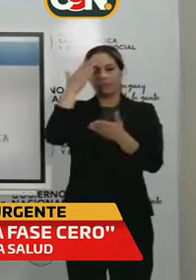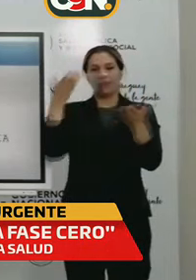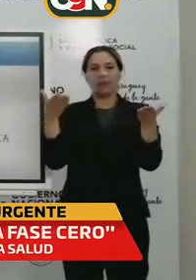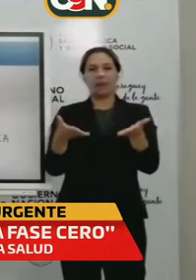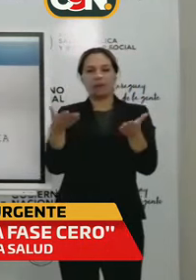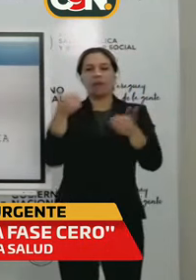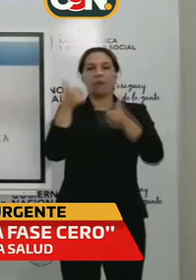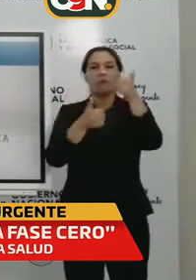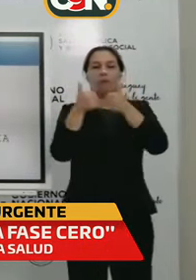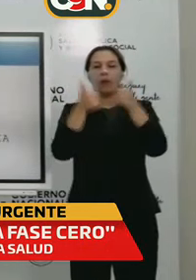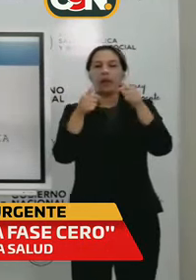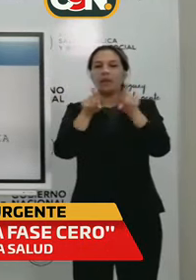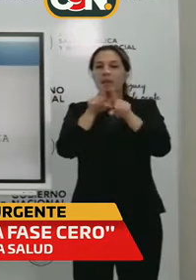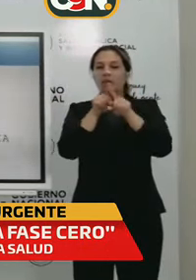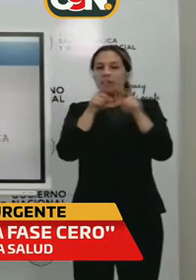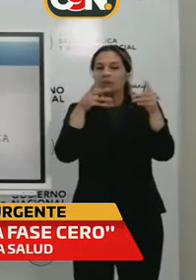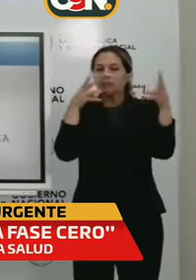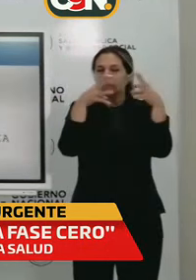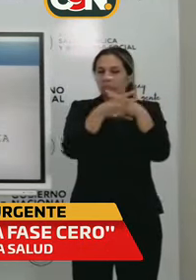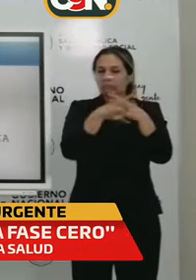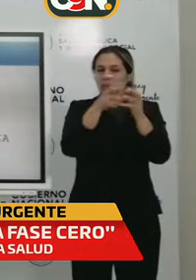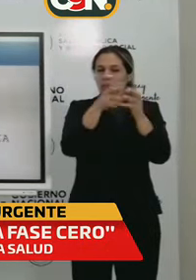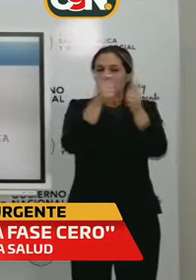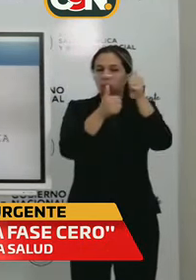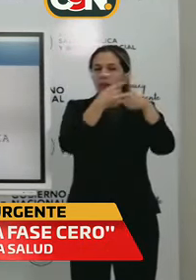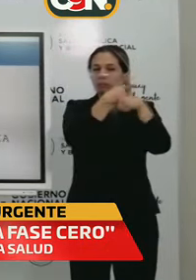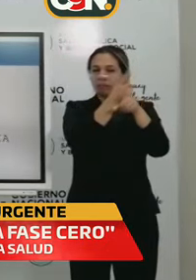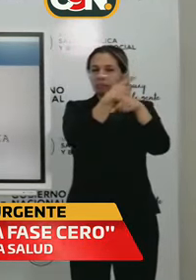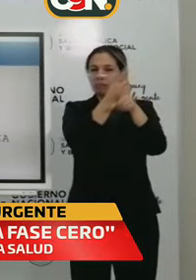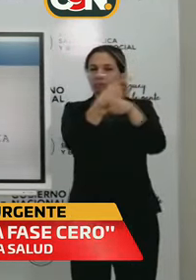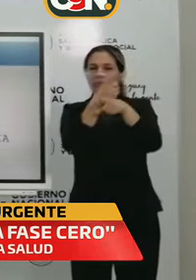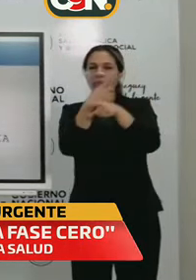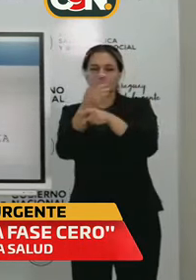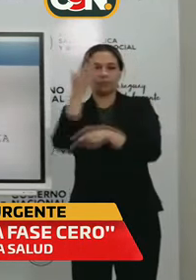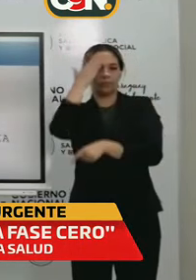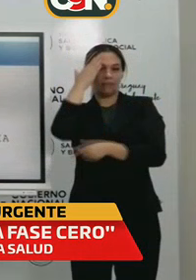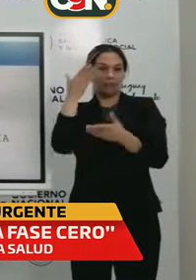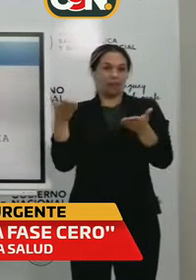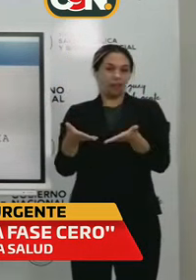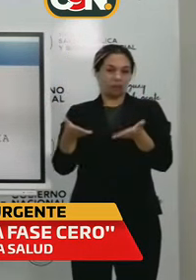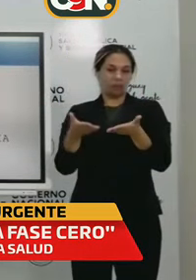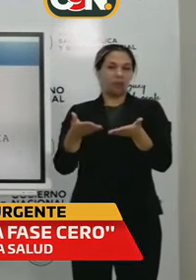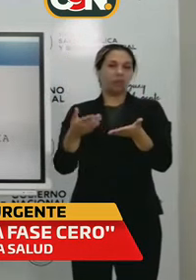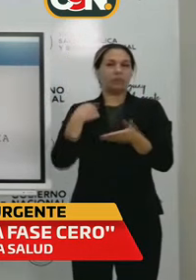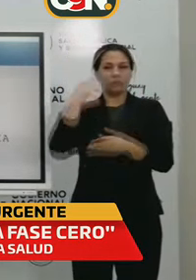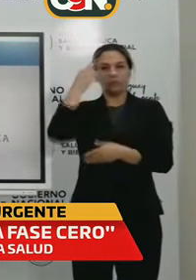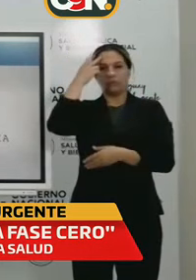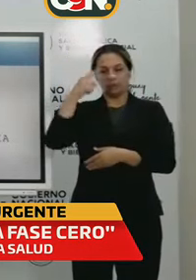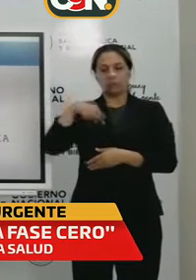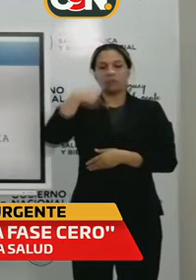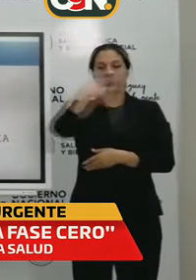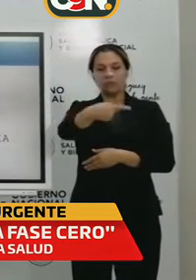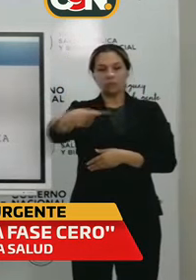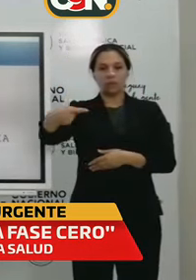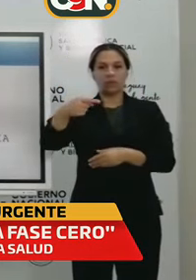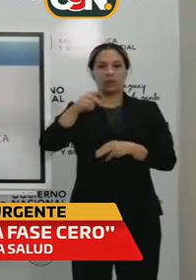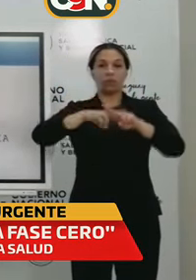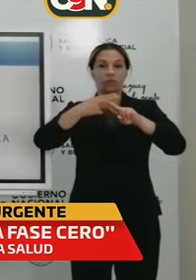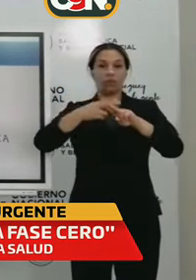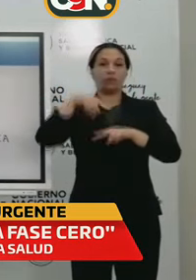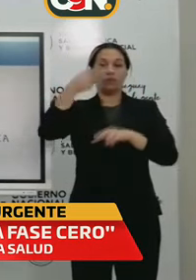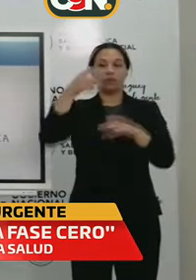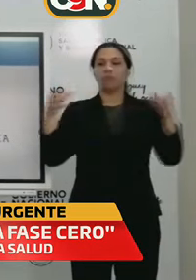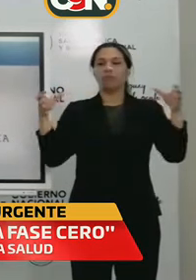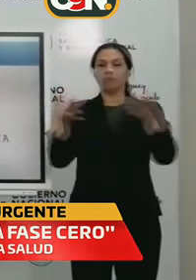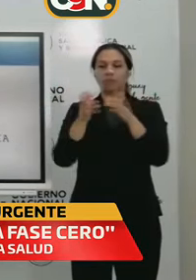los tornillos, digamos, de la cuarentena que se tienen que ajustar más, ¿verdad? Y bueno, probablemente en la próxima evaluación que hagamos con el equipo